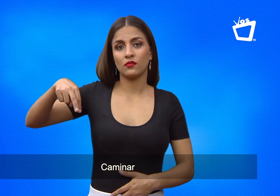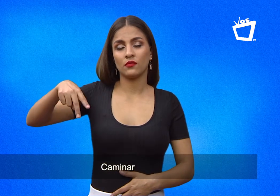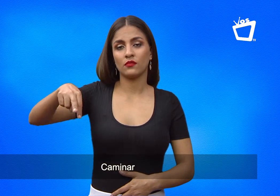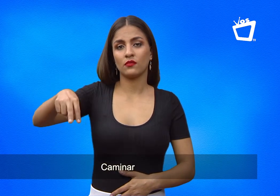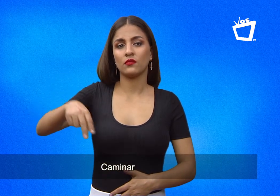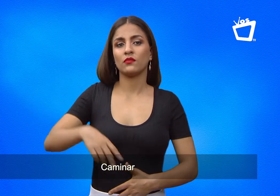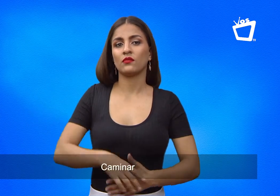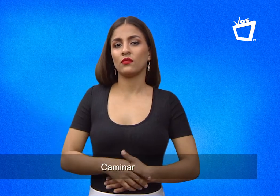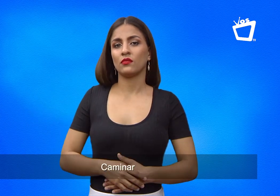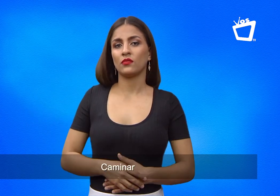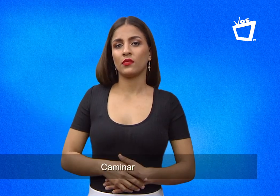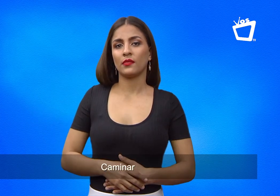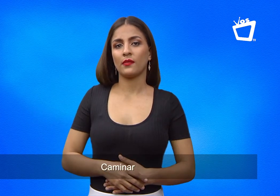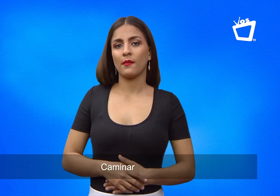Caminar.